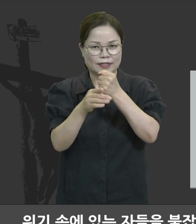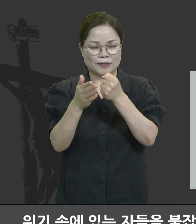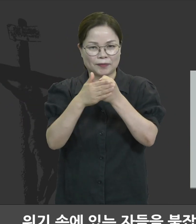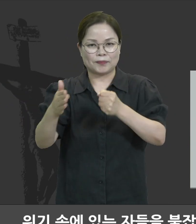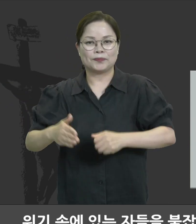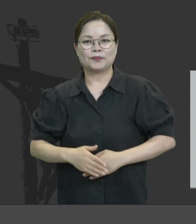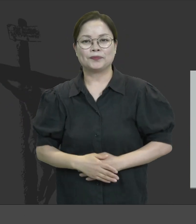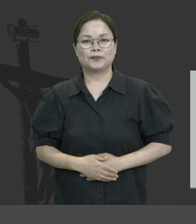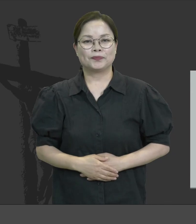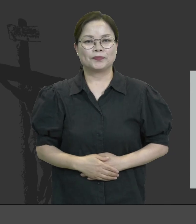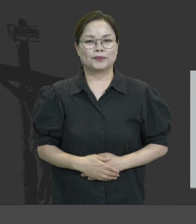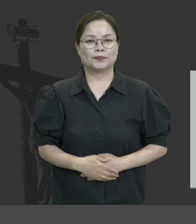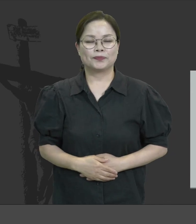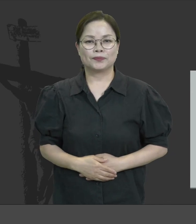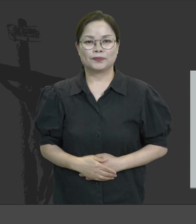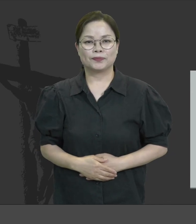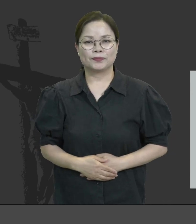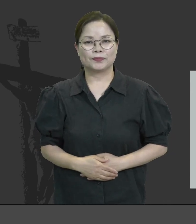때문입니다.